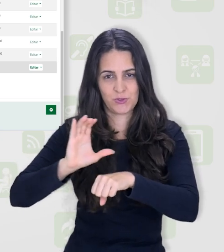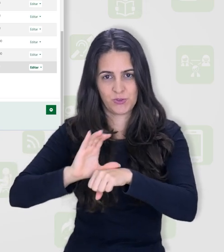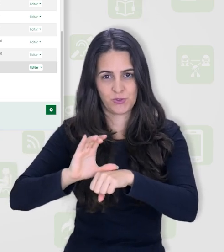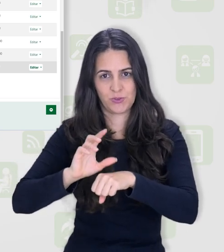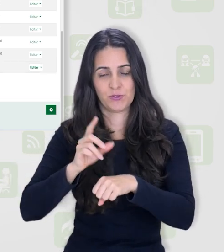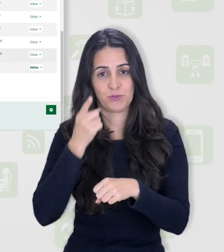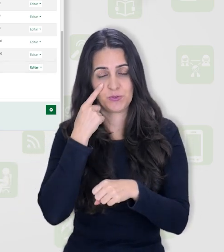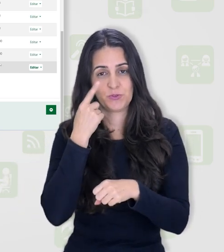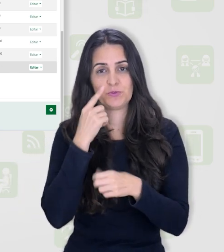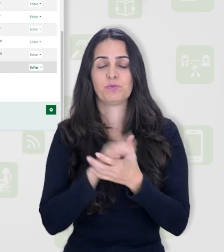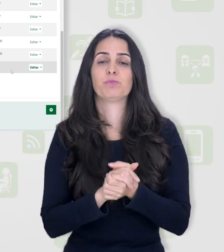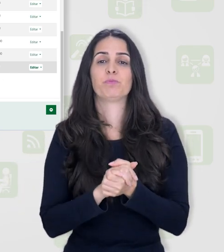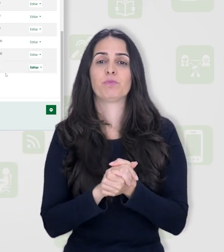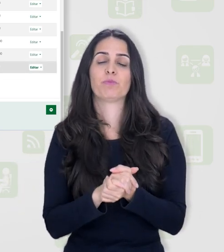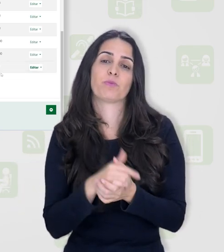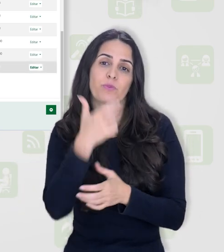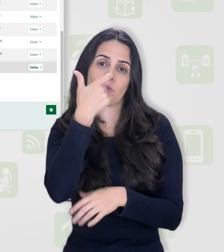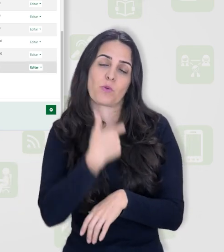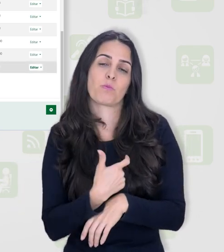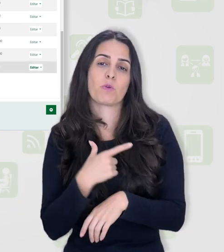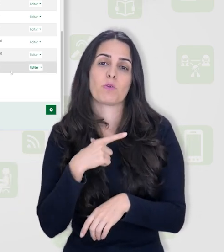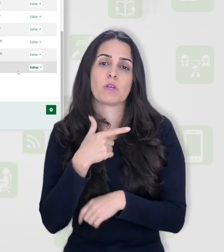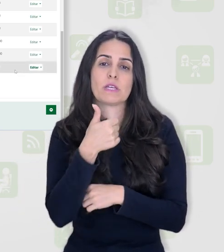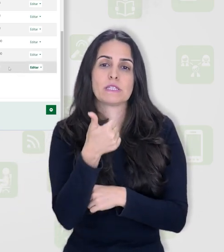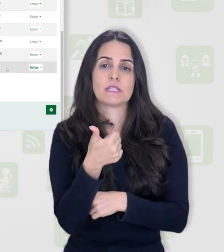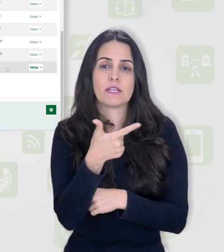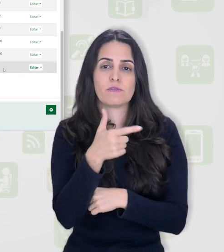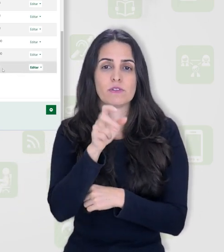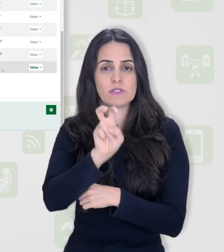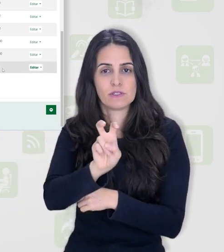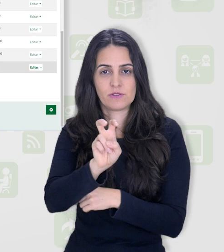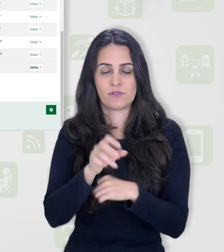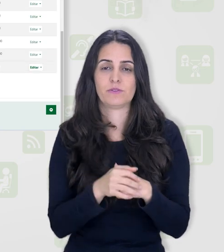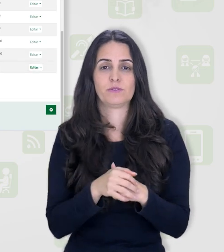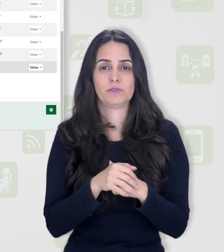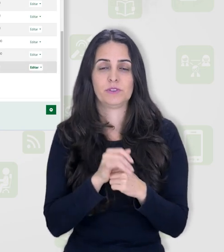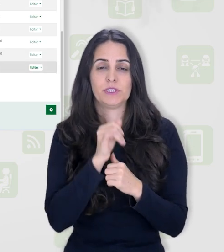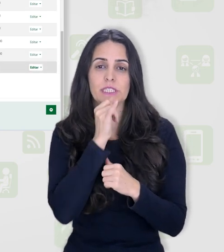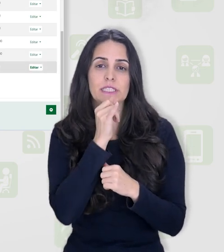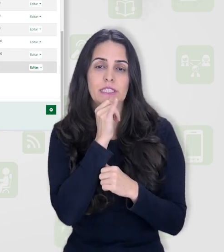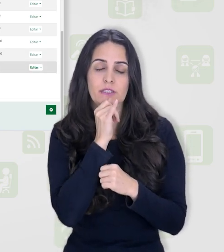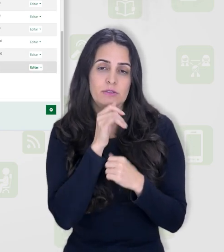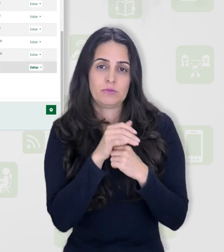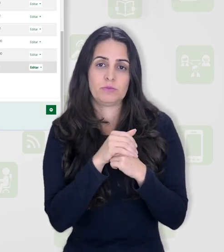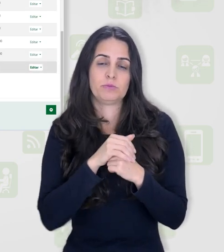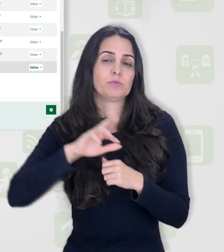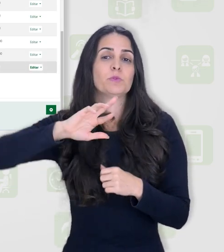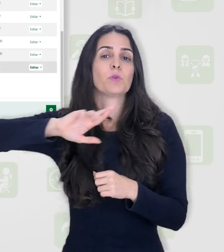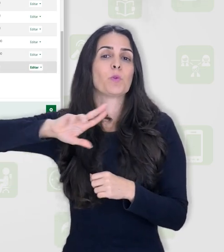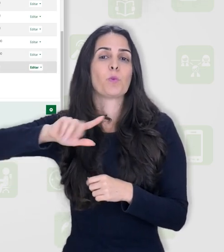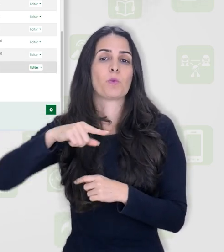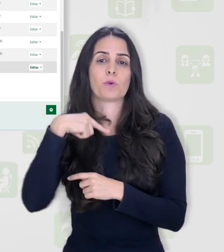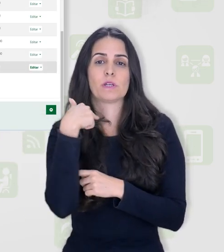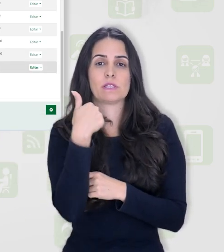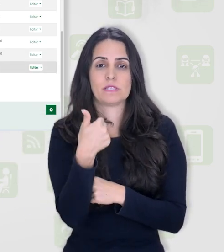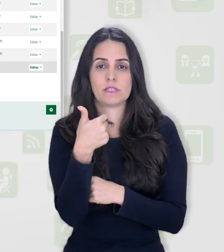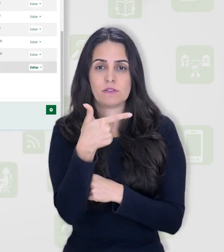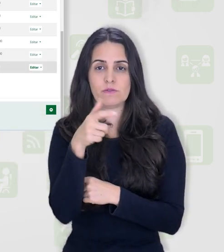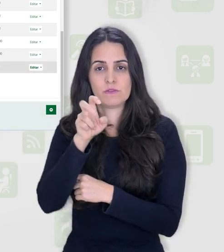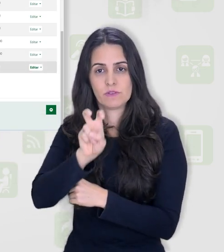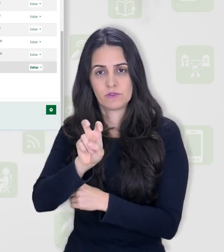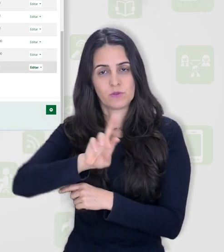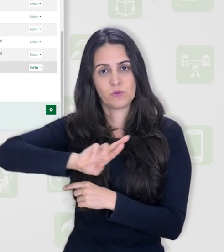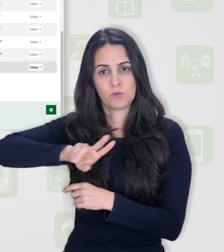total do curso o meu aqui está 125 vamos supor que não é 125 Eu